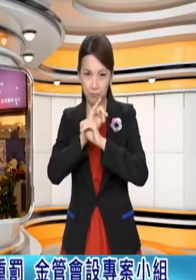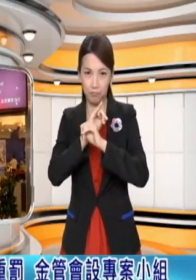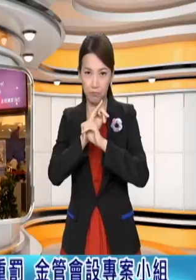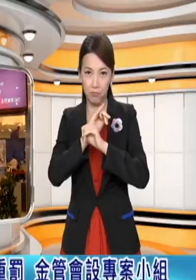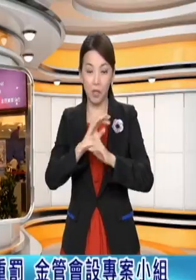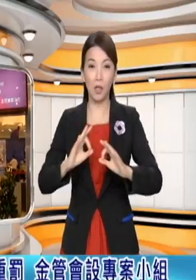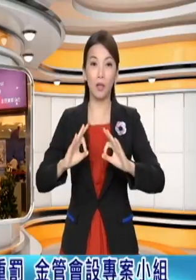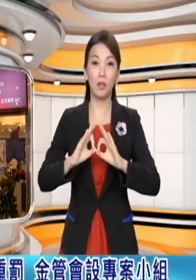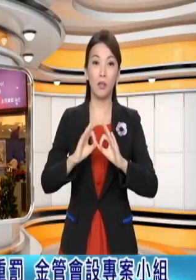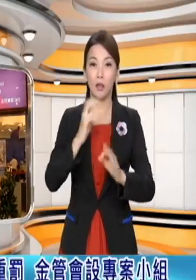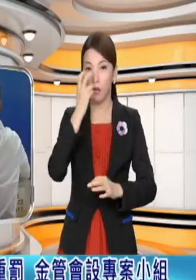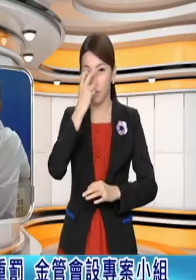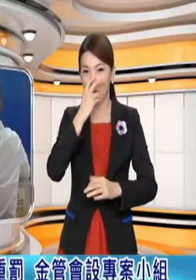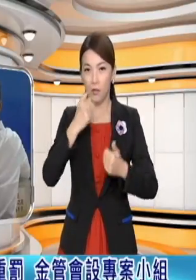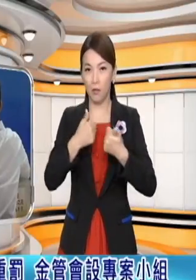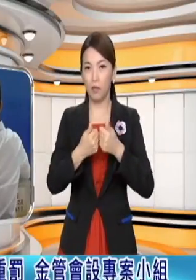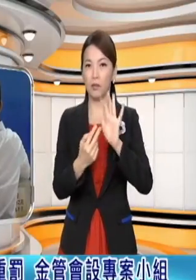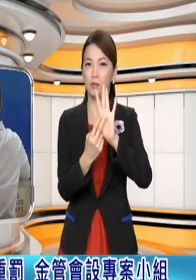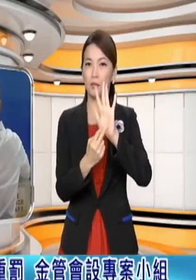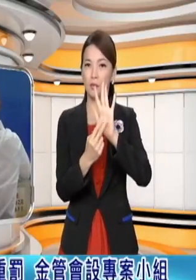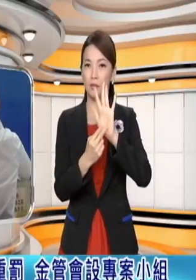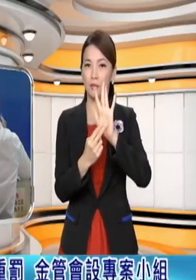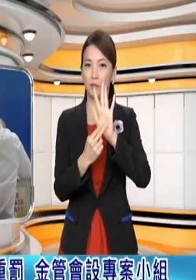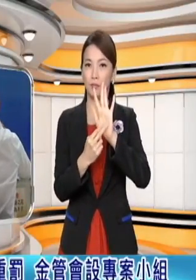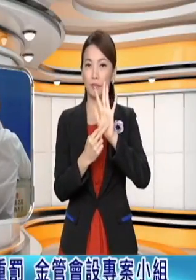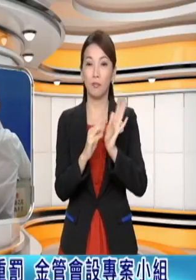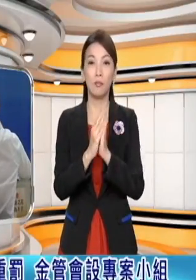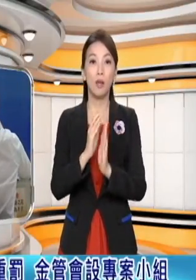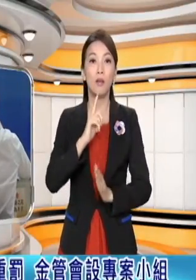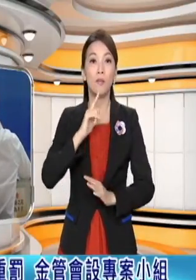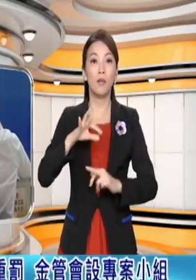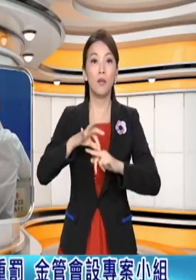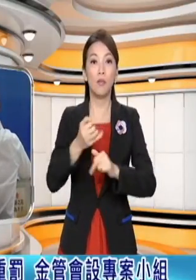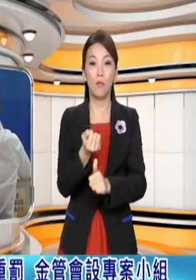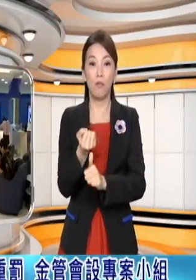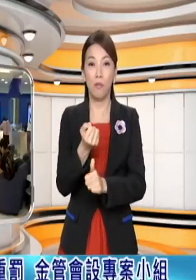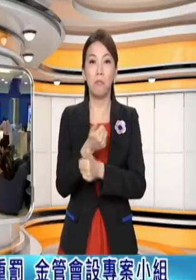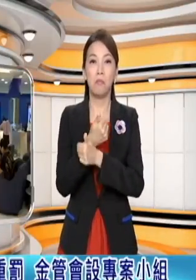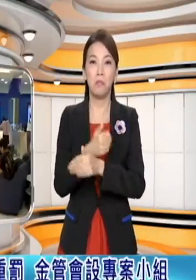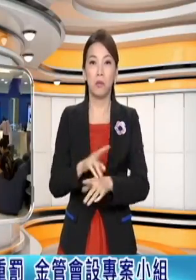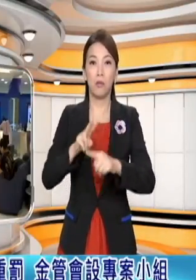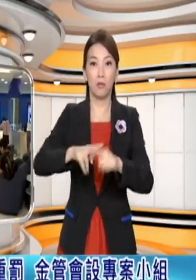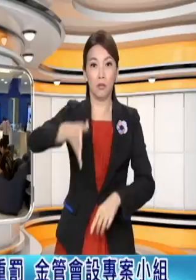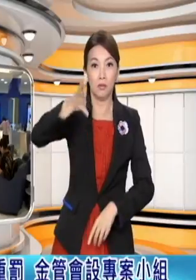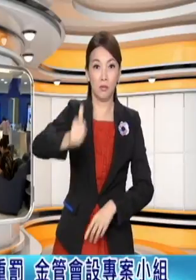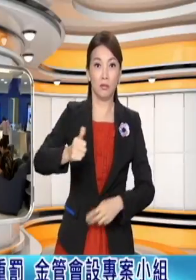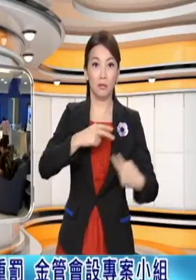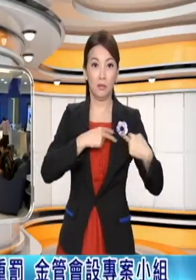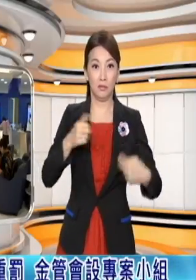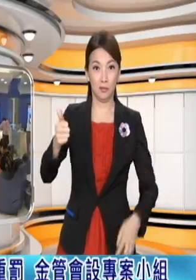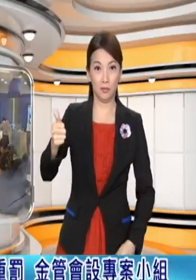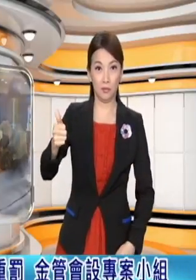示，不排除请兆丰金控前董事长蔡有才前来说明。